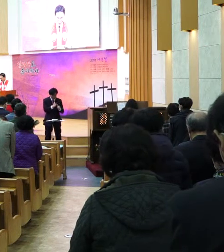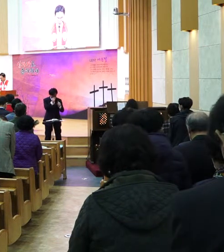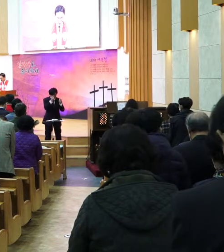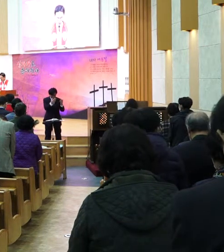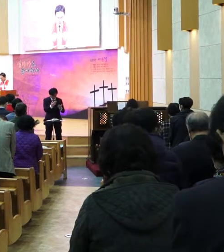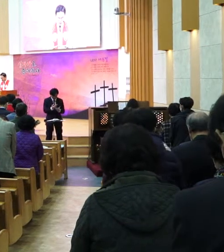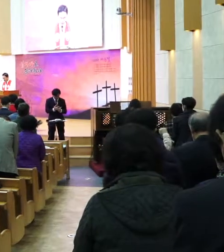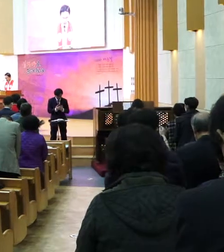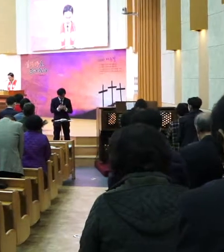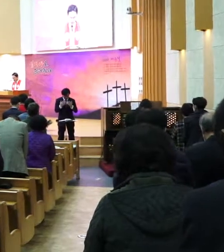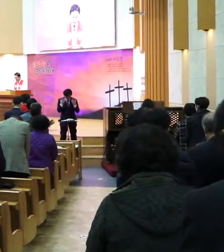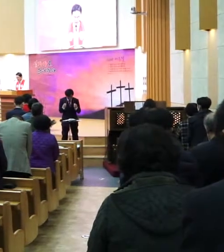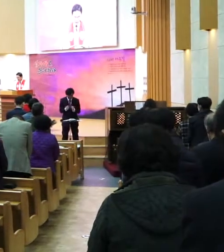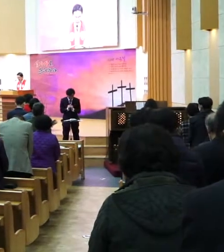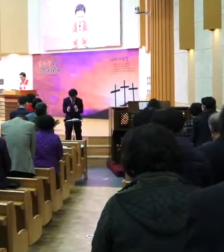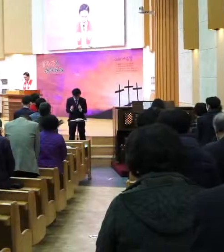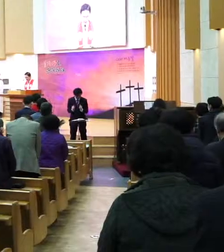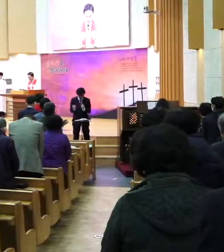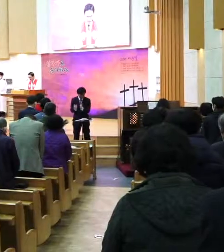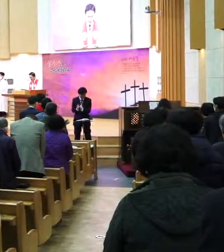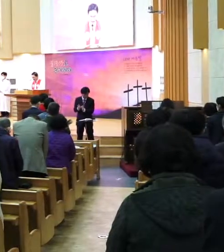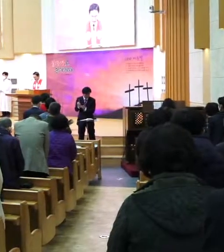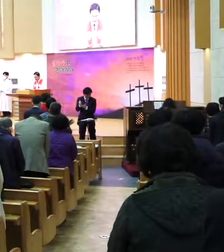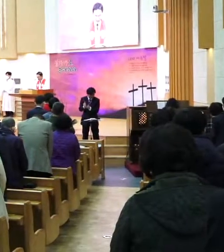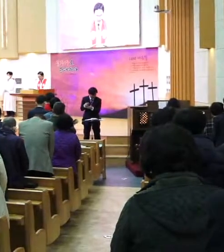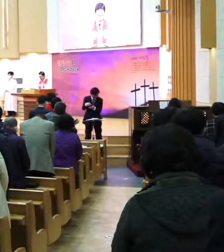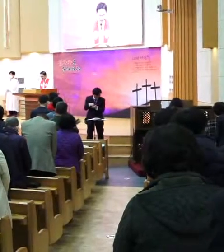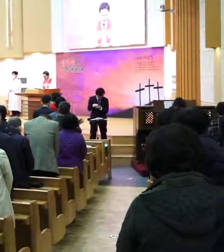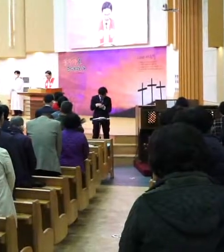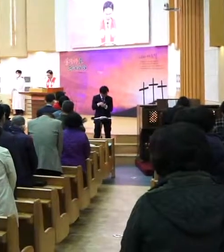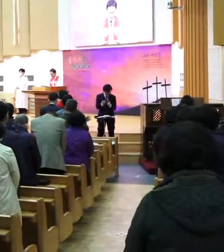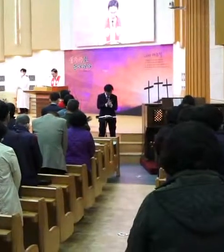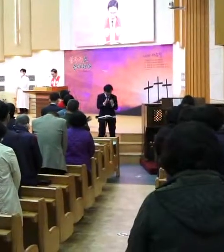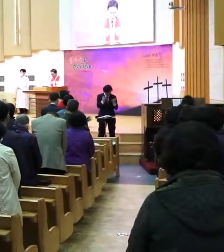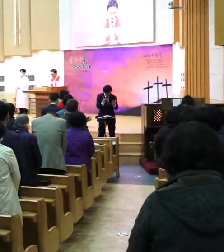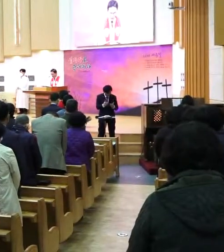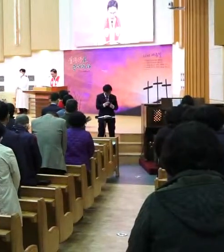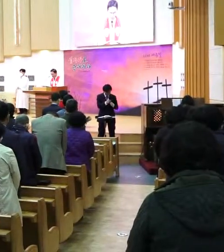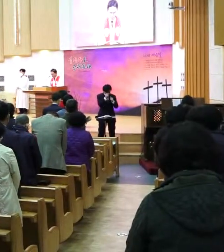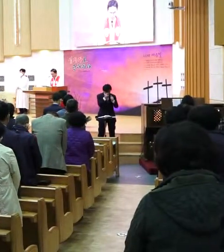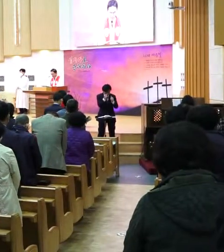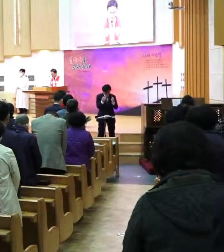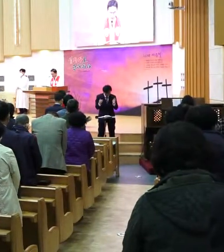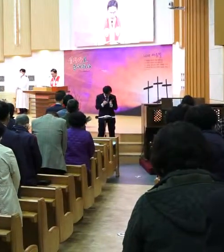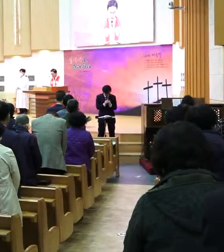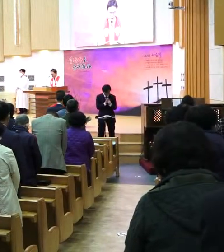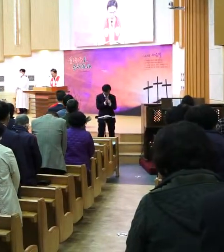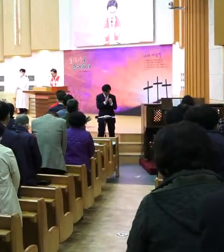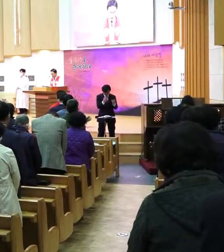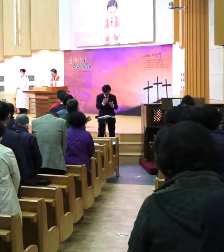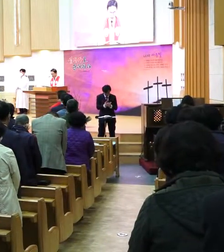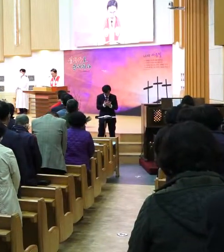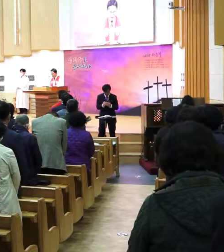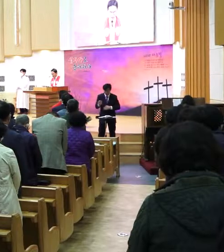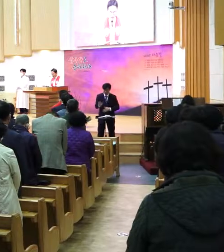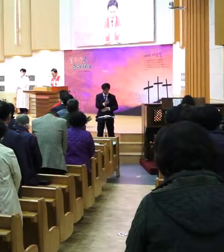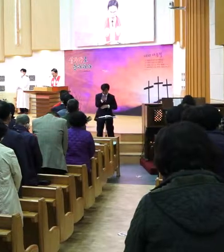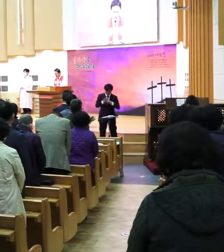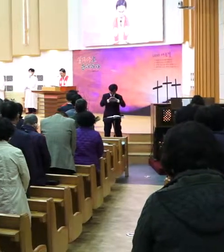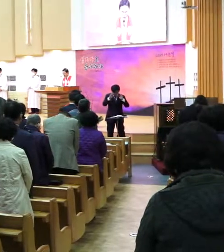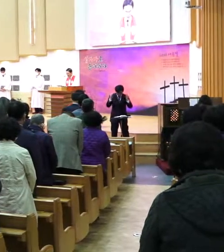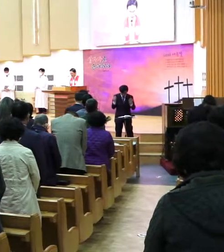안에서 위로받고 하나님 나라를 바라보게 되는 역사가 일어나게 하여 주시옵소서. 주님, 우리의 모든 것을